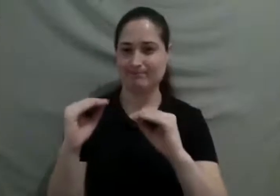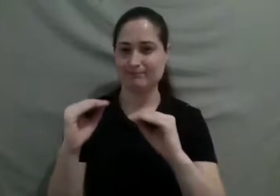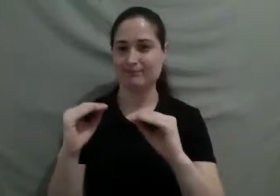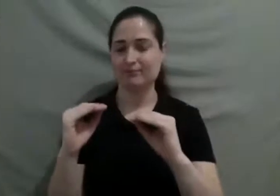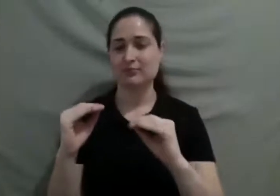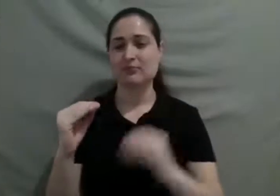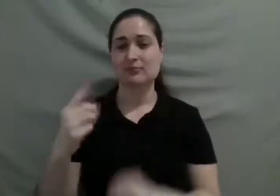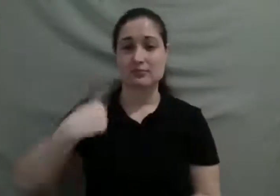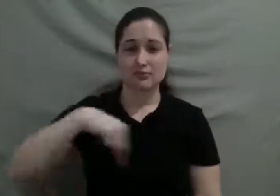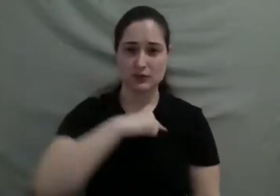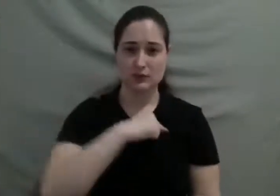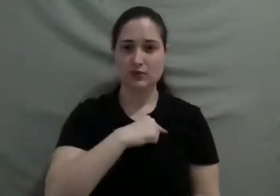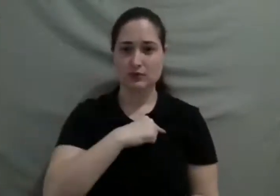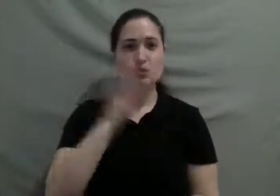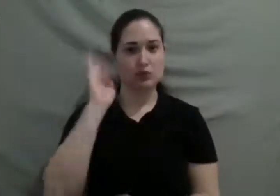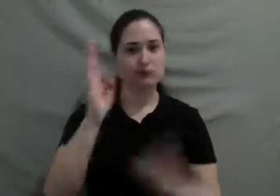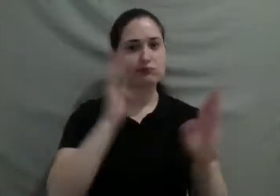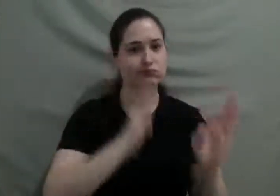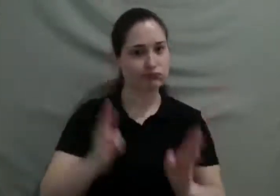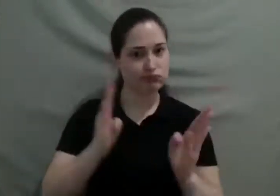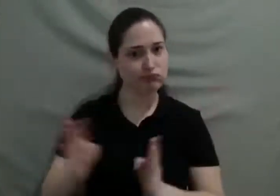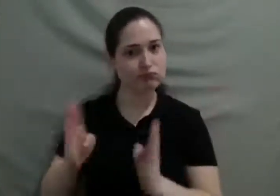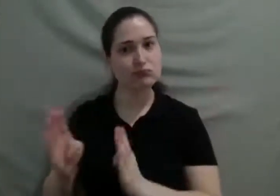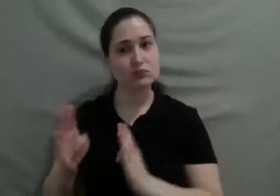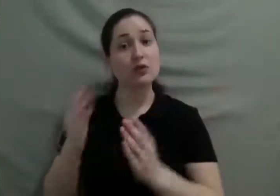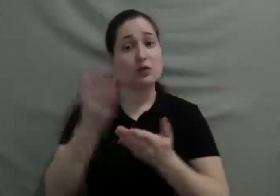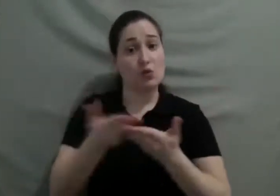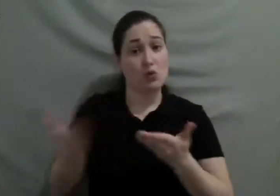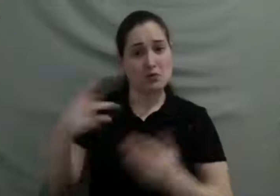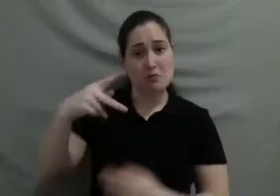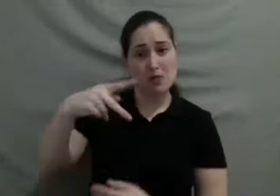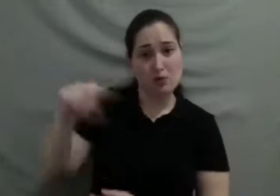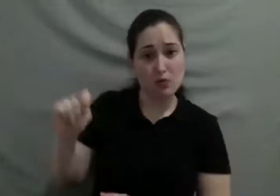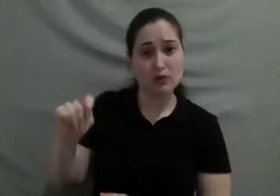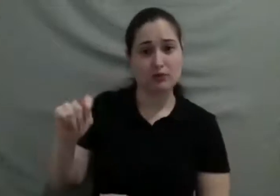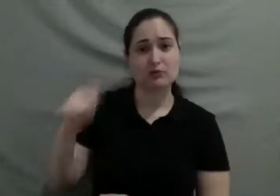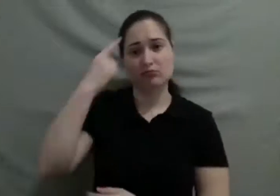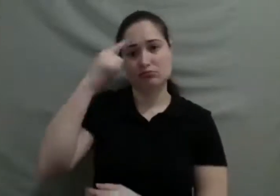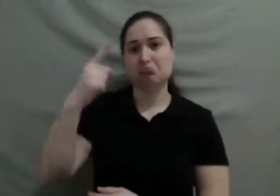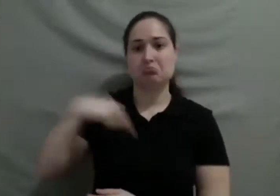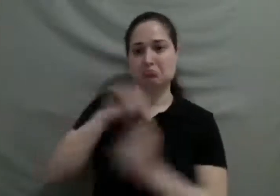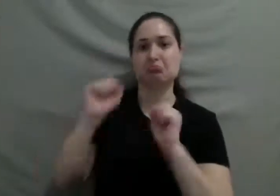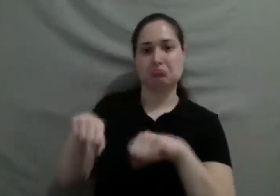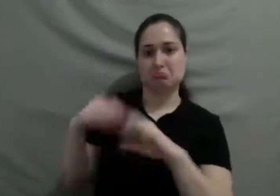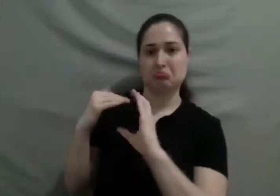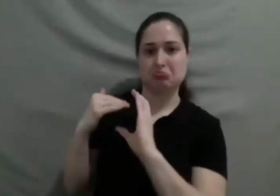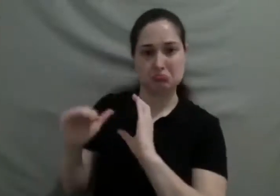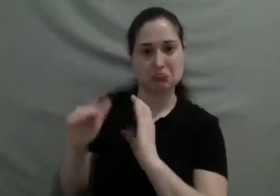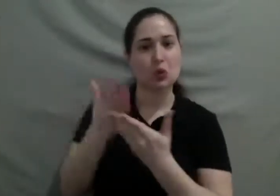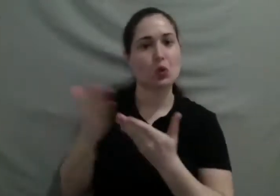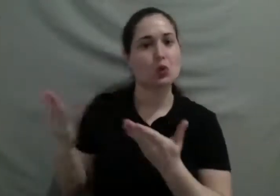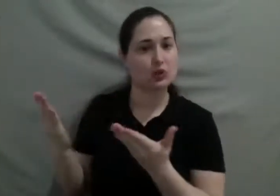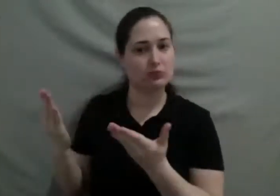Nosotros estaríamos preparando en lo adelante material que ustedes sí deberían de tener, algunas cuestiones puntuales